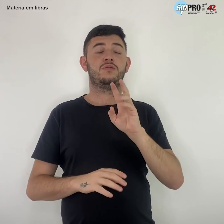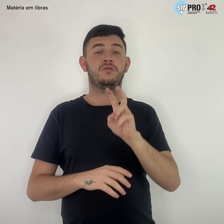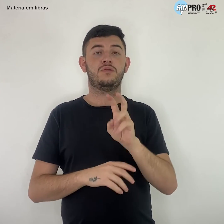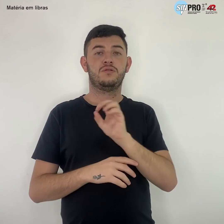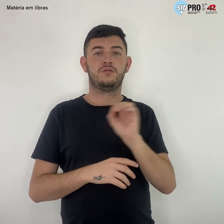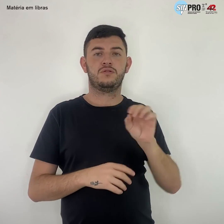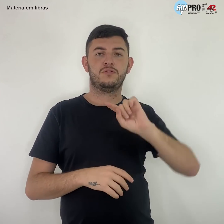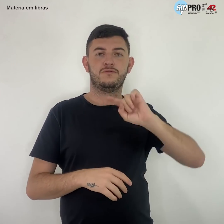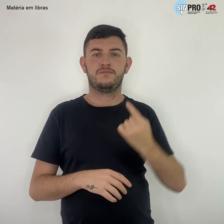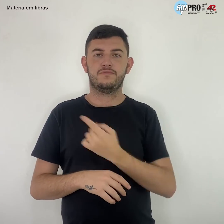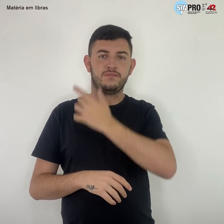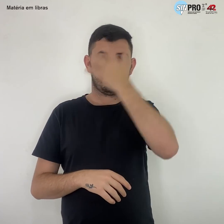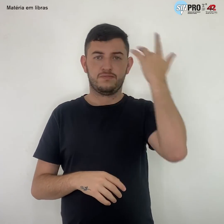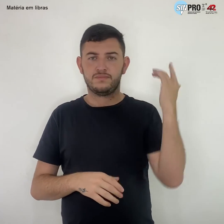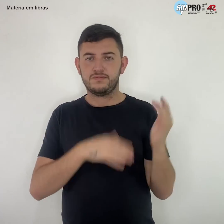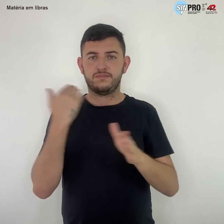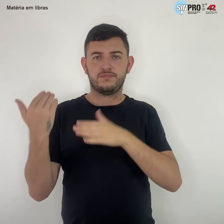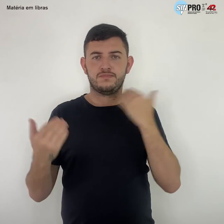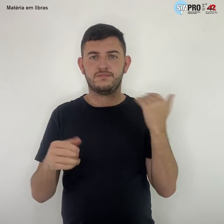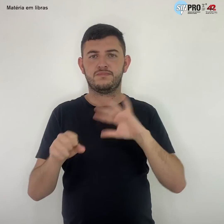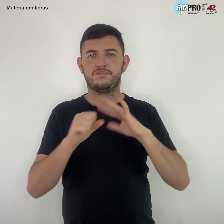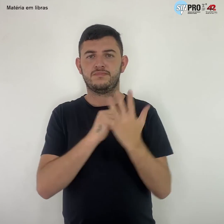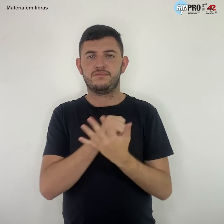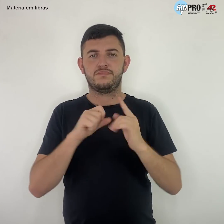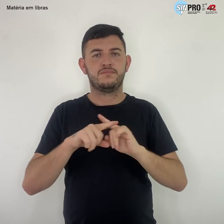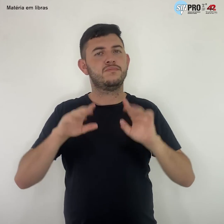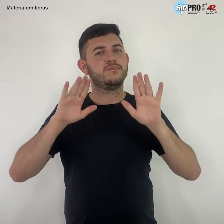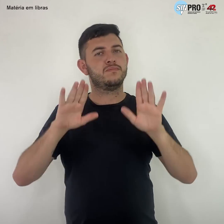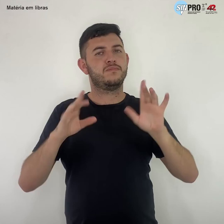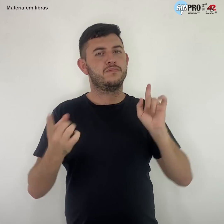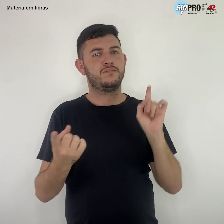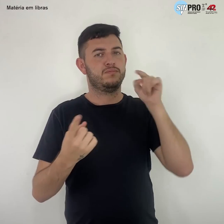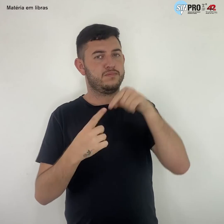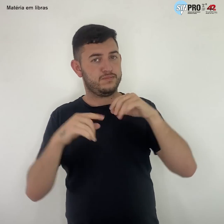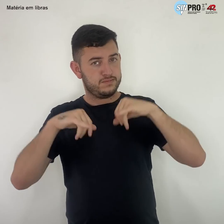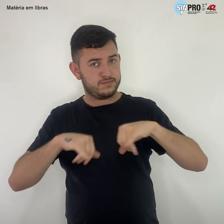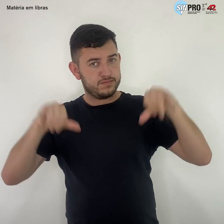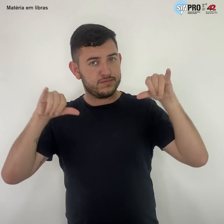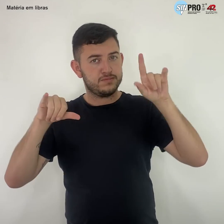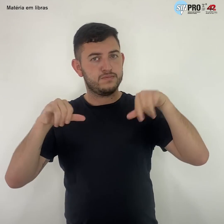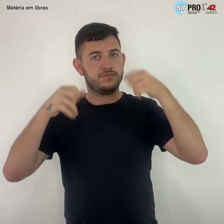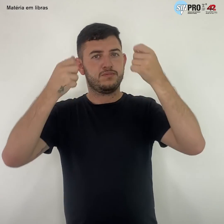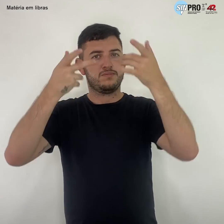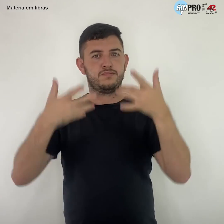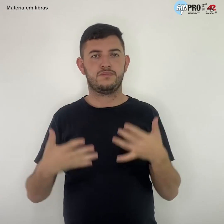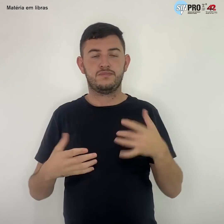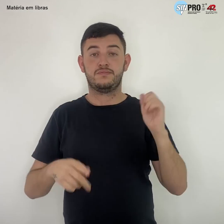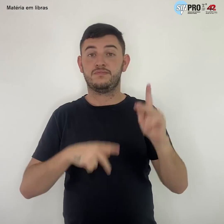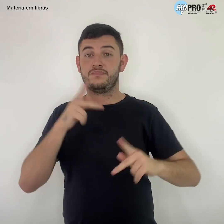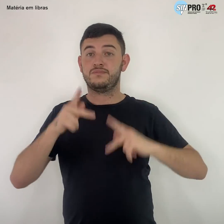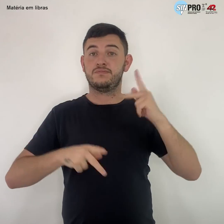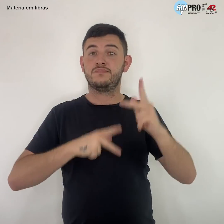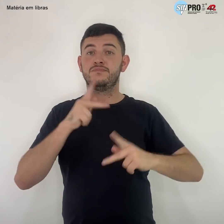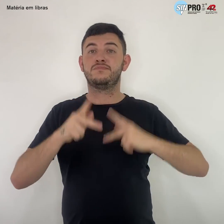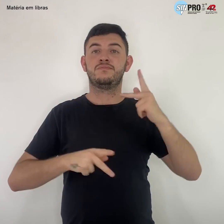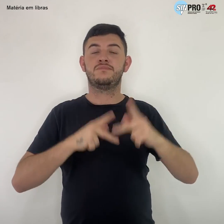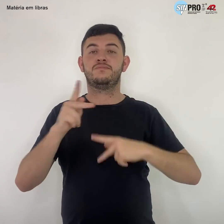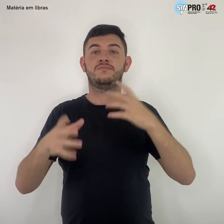mortas pela Covid-19. O objetivo da campanha é explicar à população, de forma